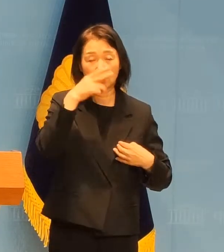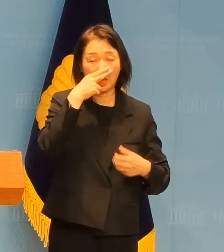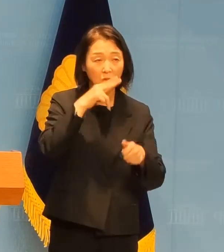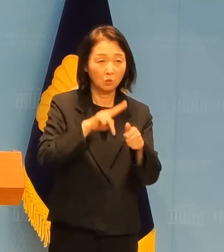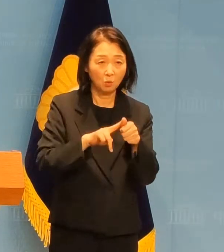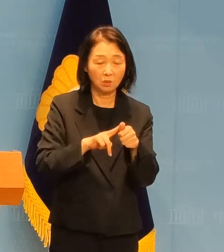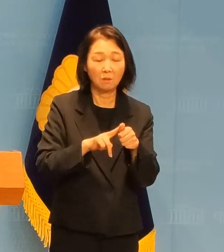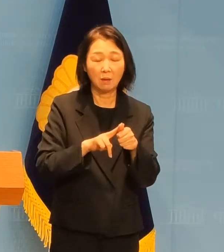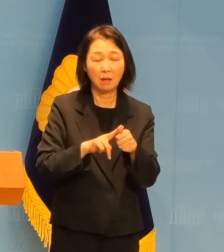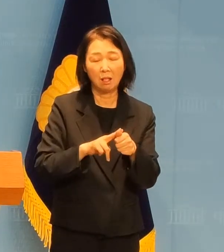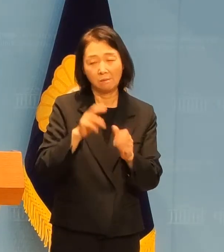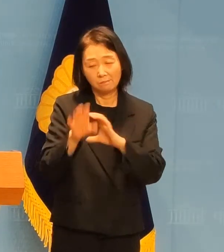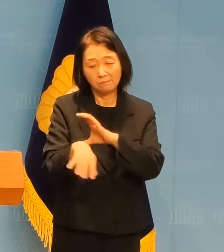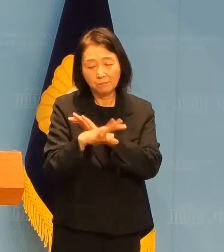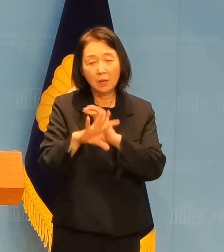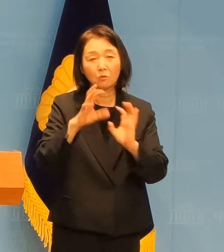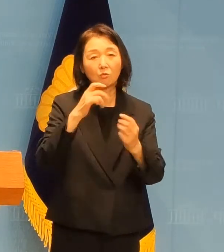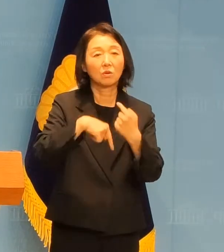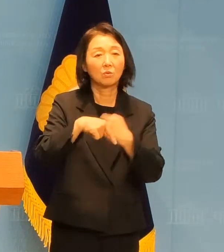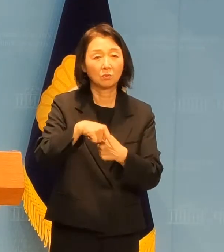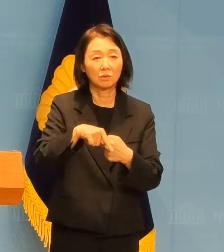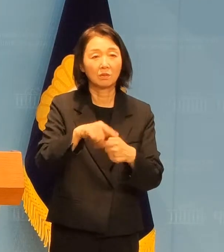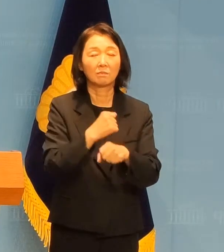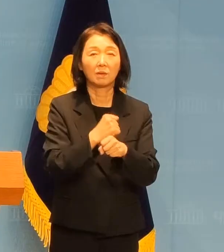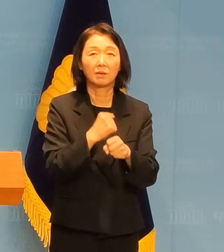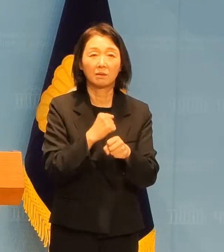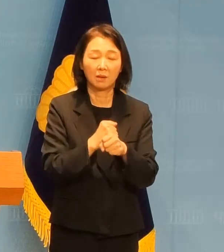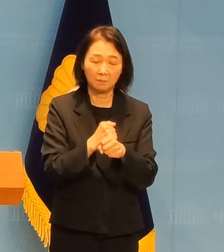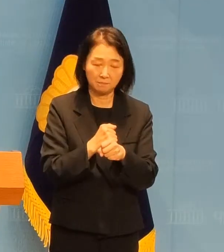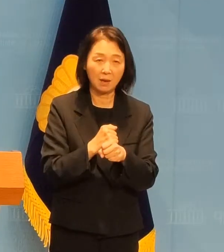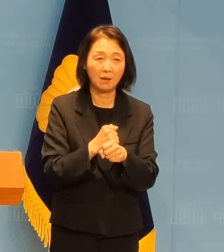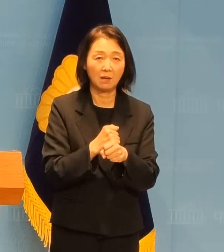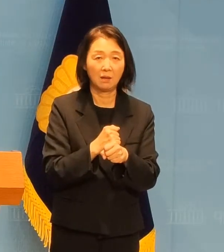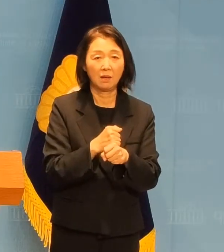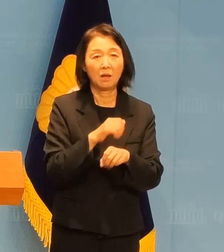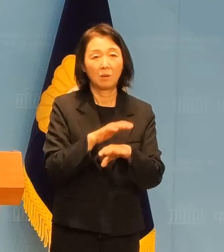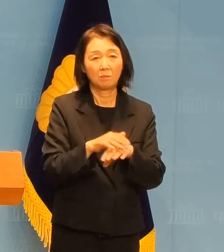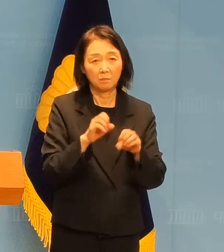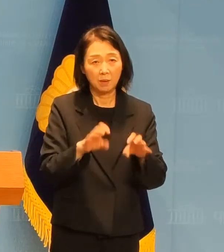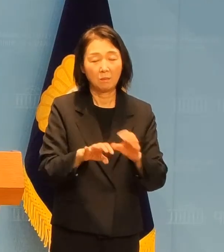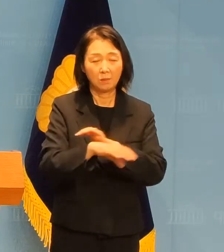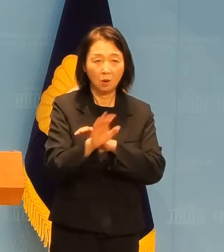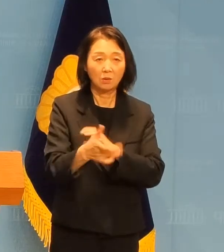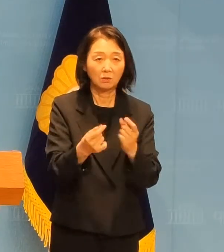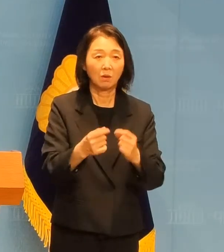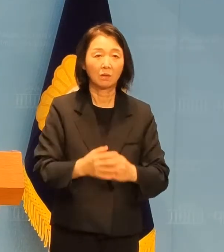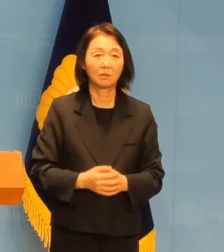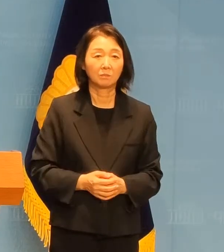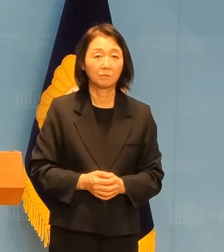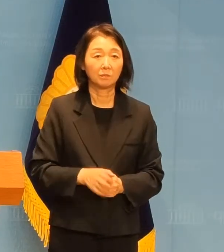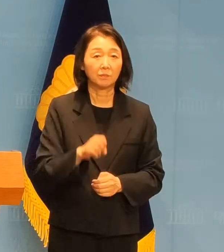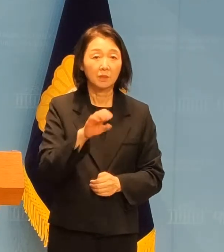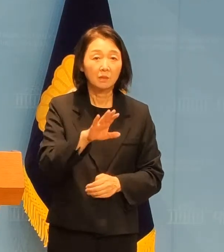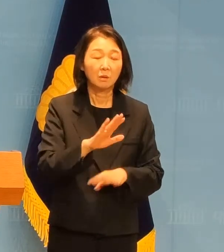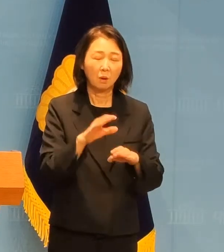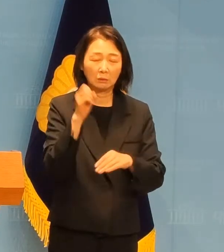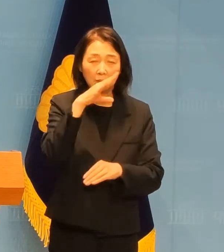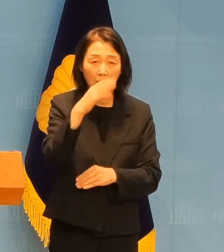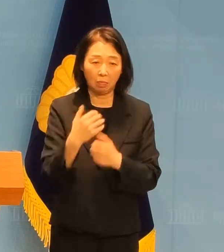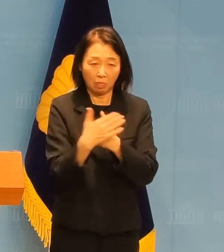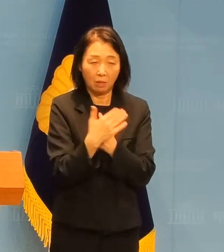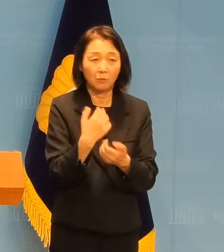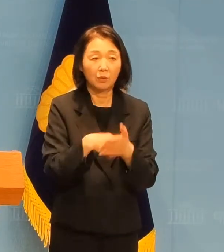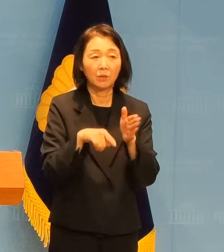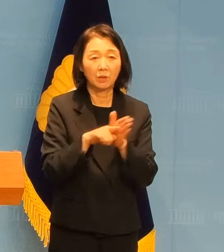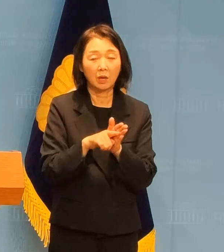무책임한 국정운영이 빚어낸 비극입니다. 정권의 위기를 모면하기 위한 일종의 도박이자 국민을